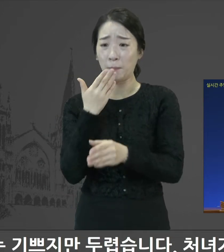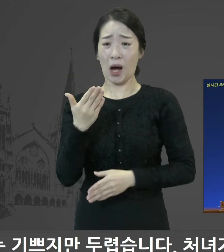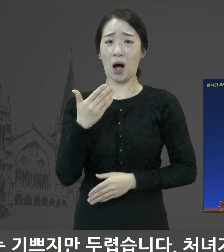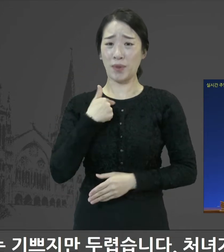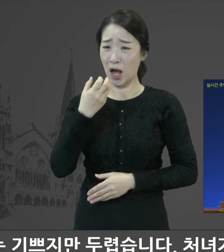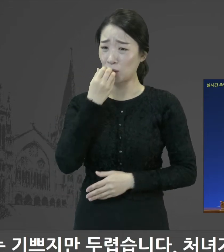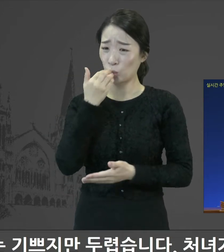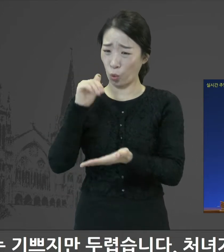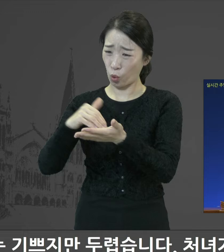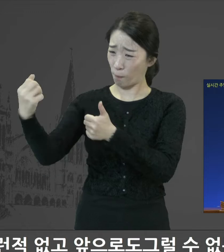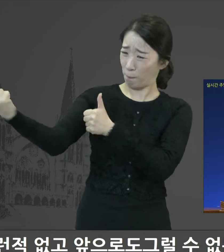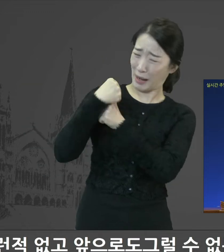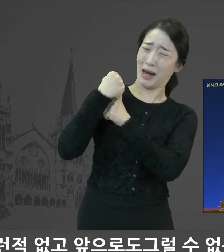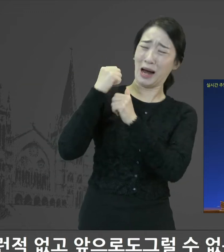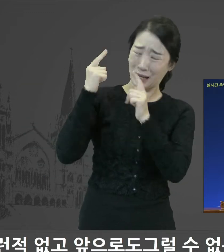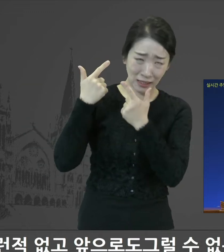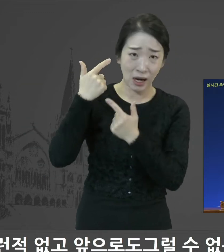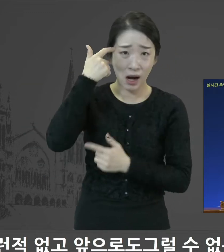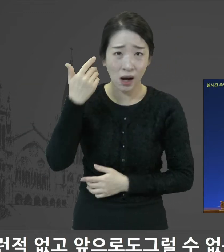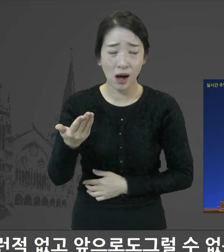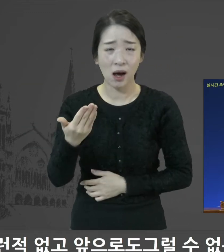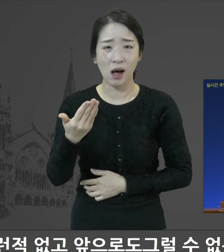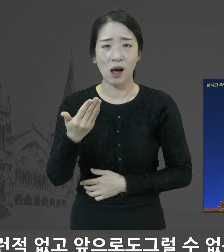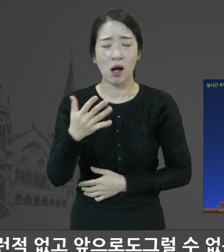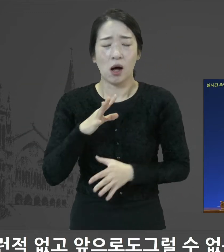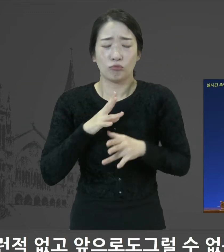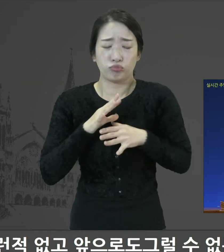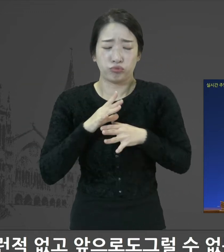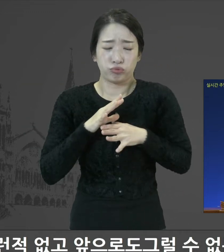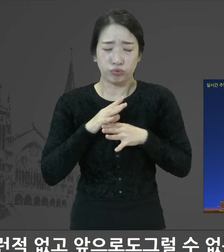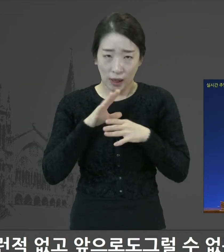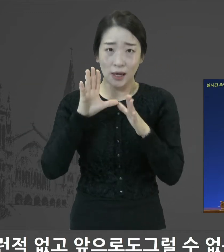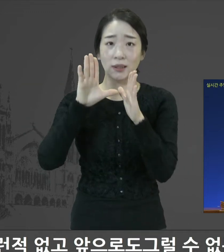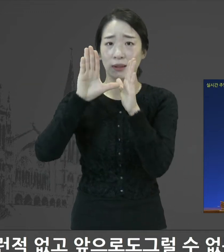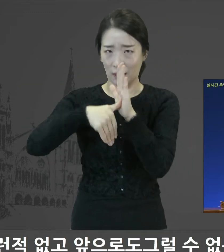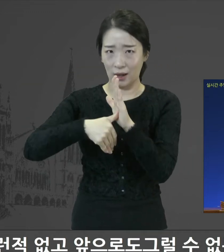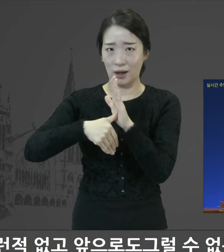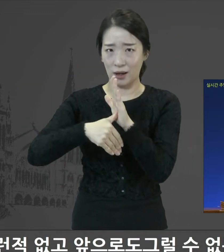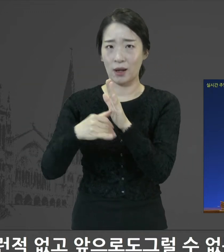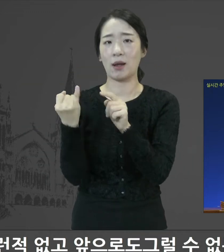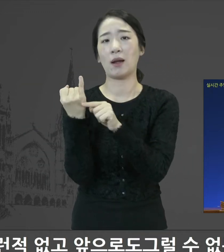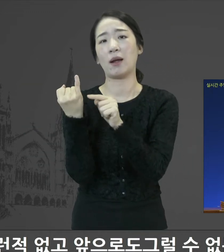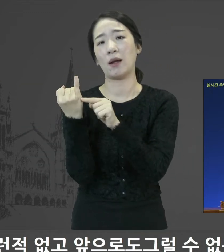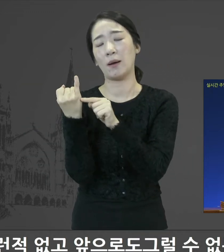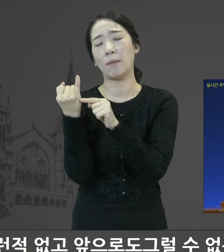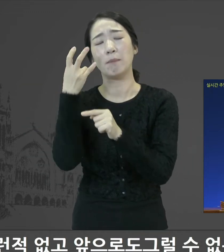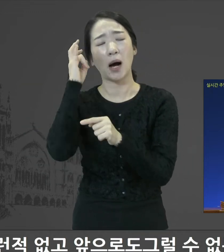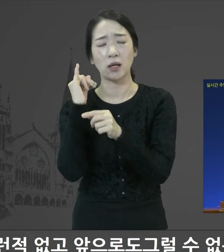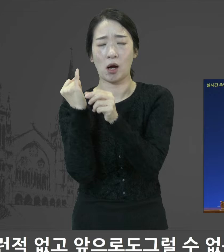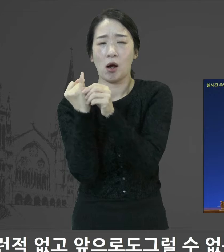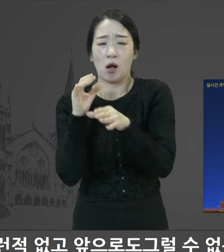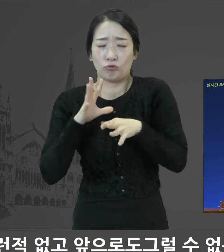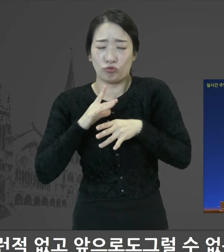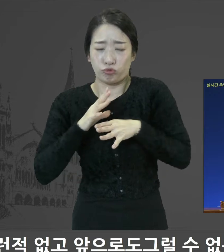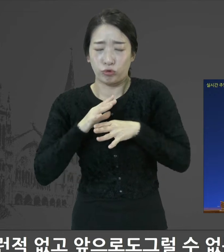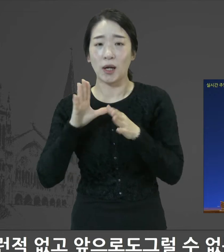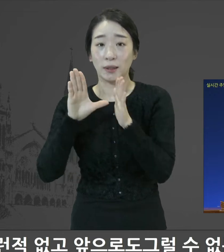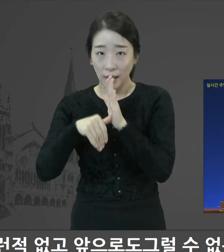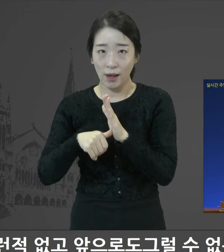돌맞아 죽을 일 하고 있는 거 아닌가? 이런 두려움과 여러 가지 생각이 들 때 엘리사벳이